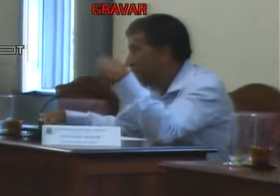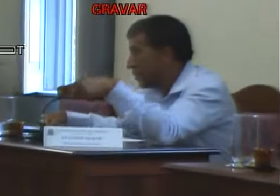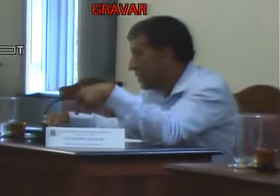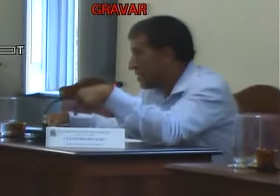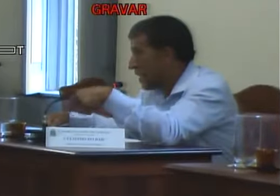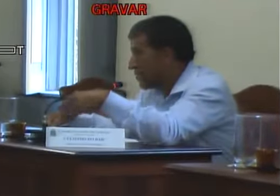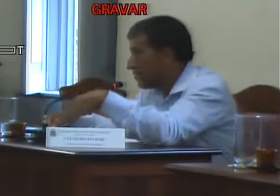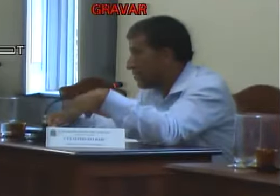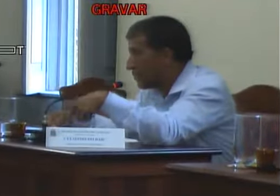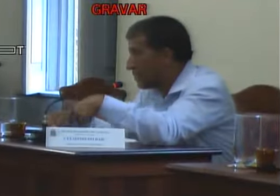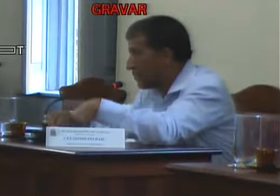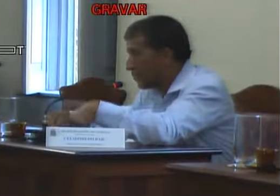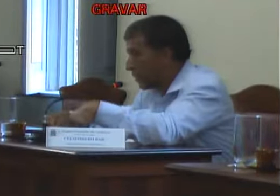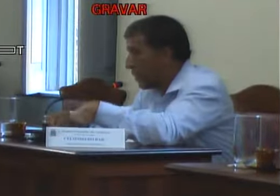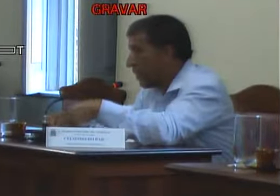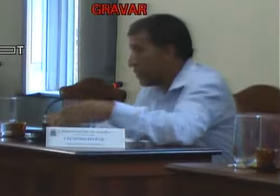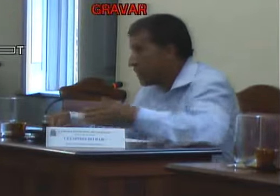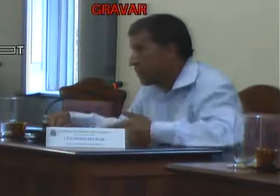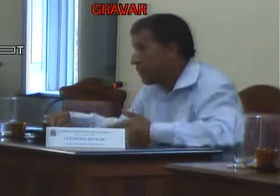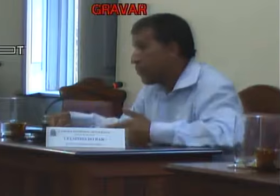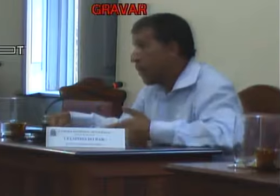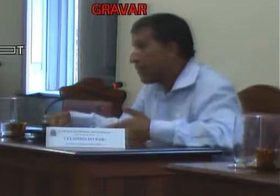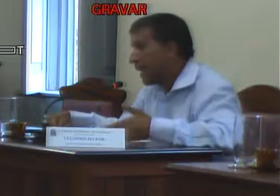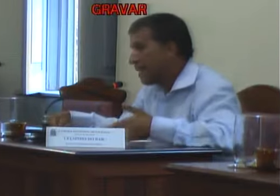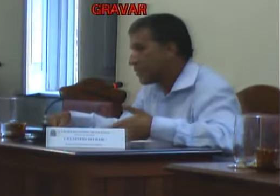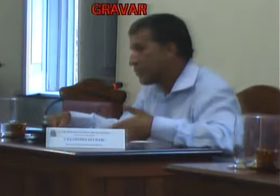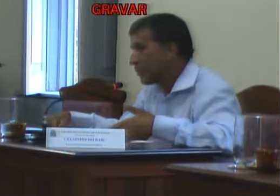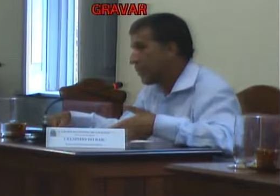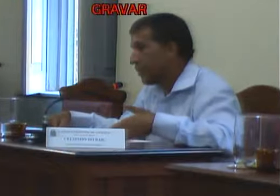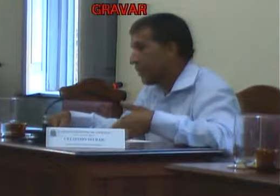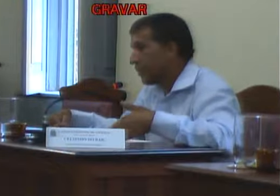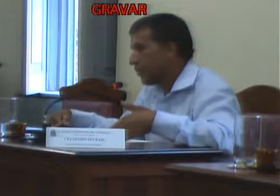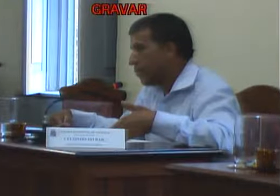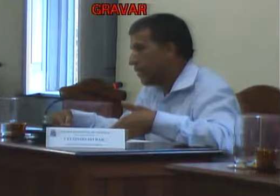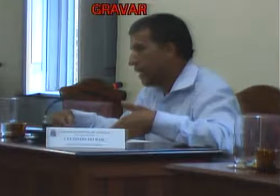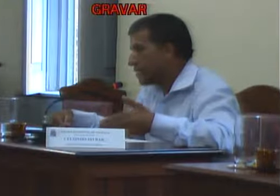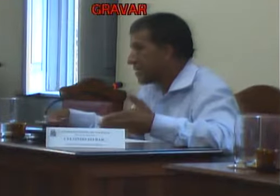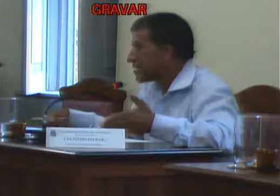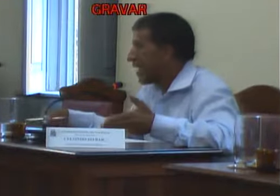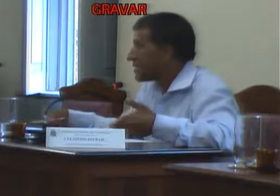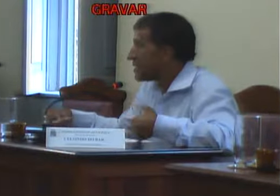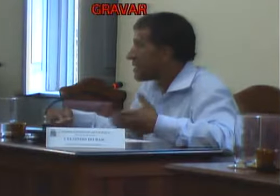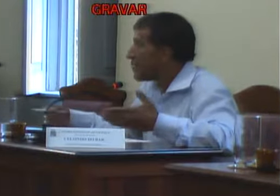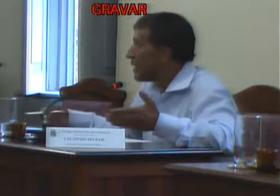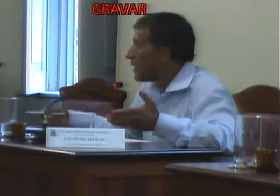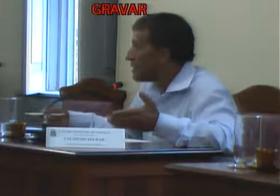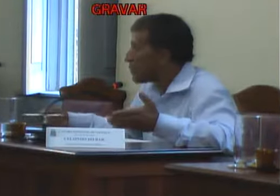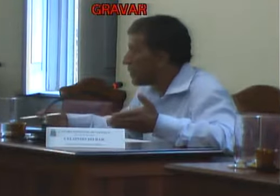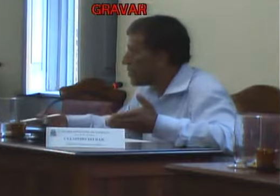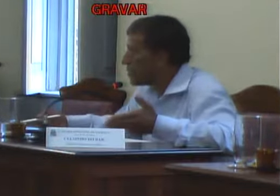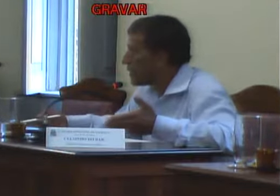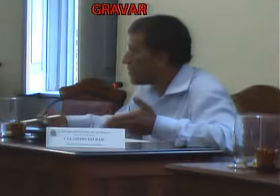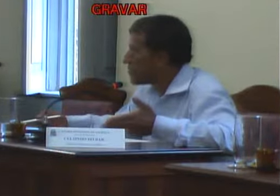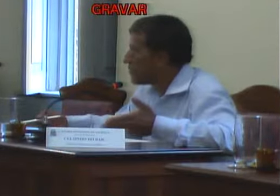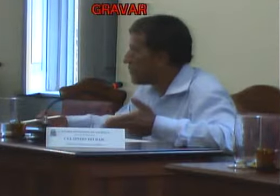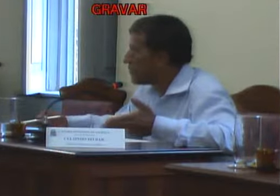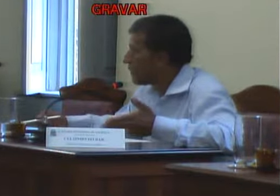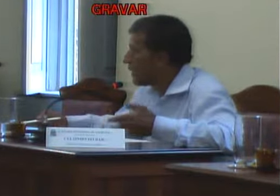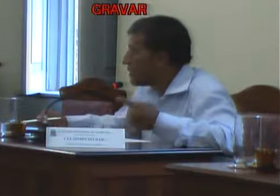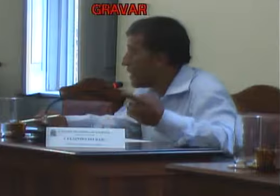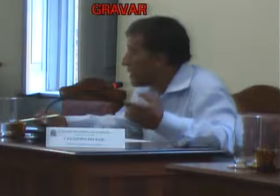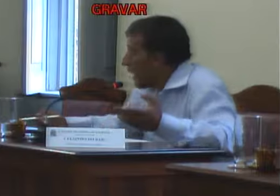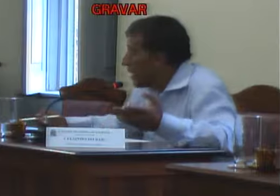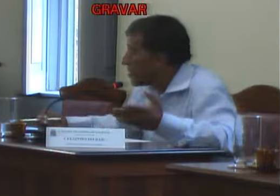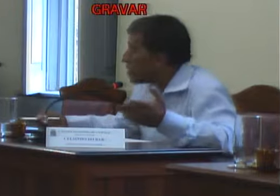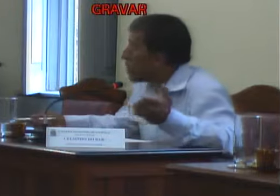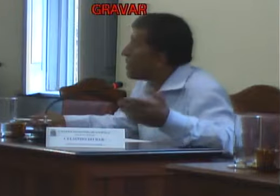cidade, para o município todo, eu não sei porque o comércio e as casas, essa diferença toda de preço.